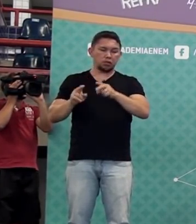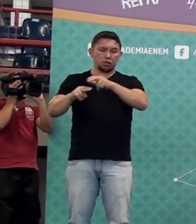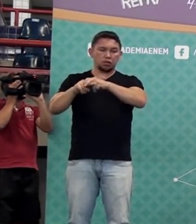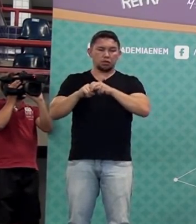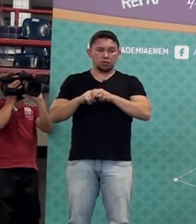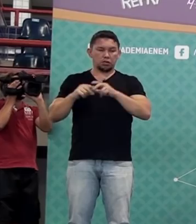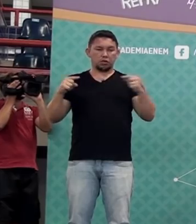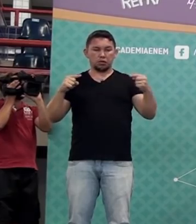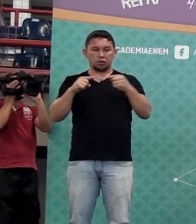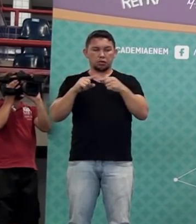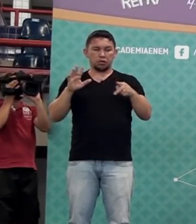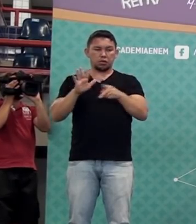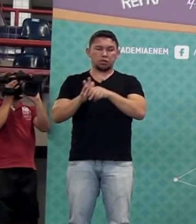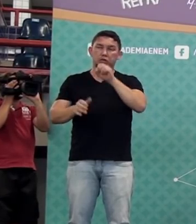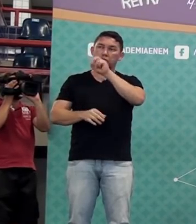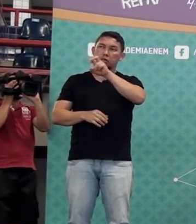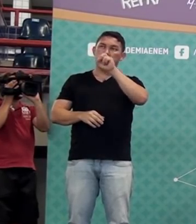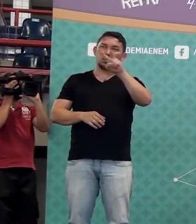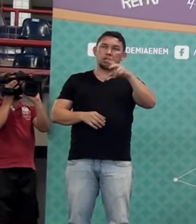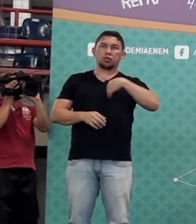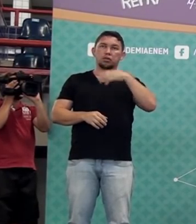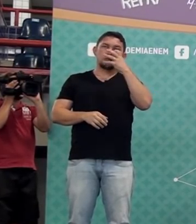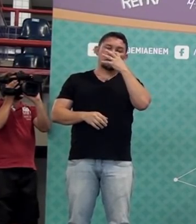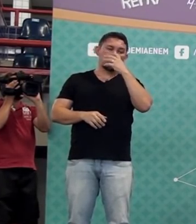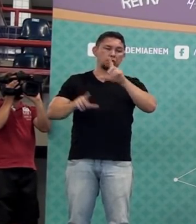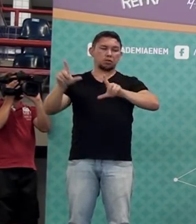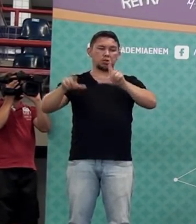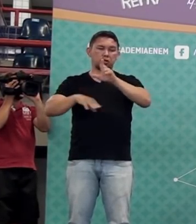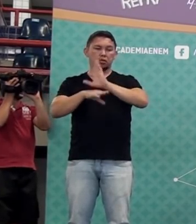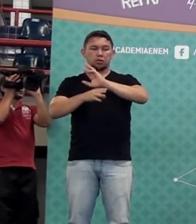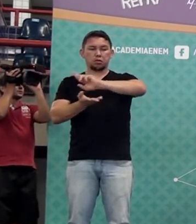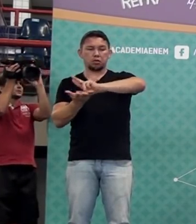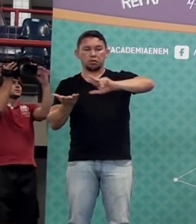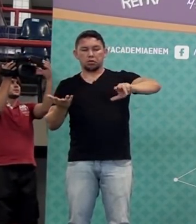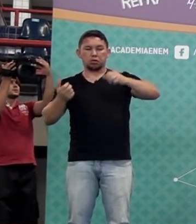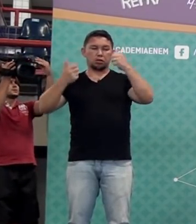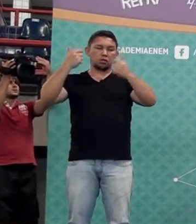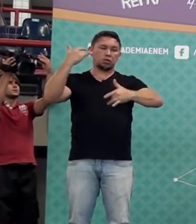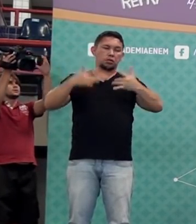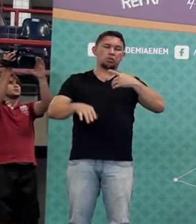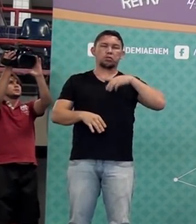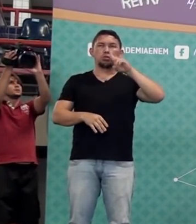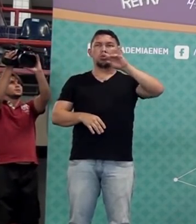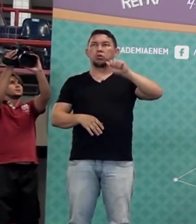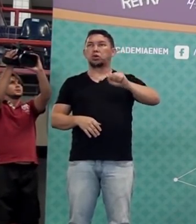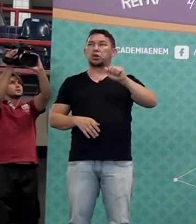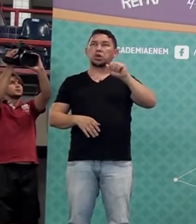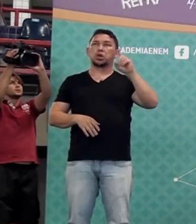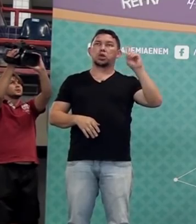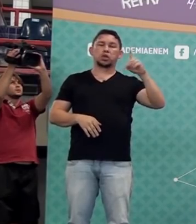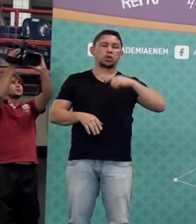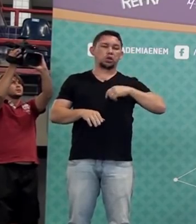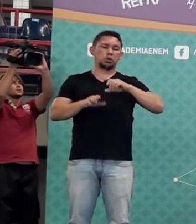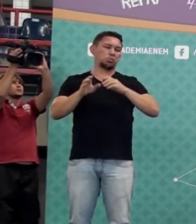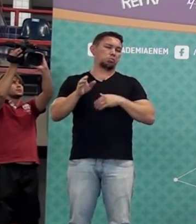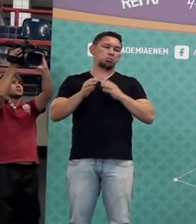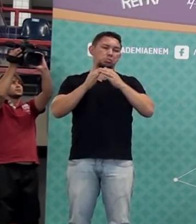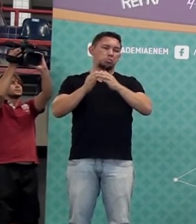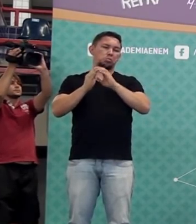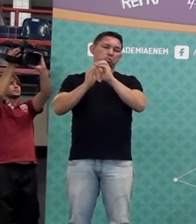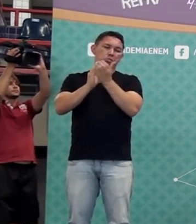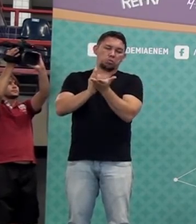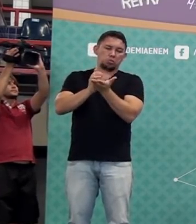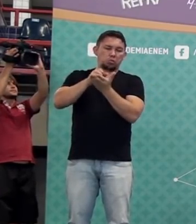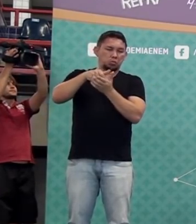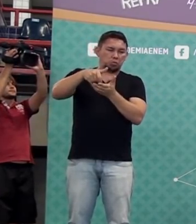está habituado a ver aqueles filmes hollywoodianos, aquelas coisas todas, falando do dia D, do desembarque na Normandia, falando